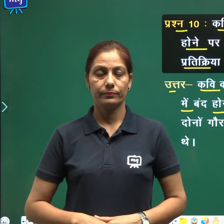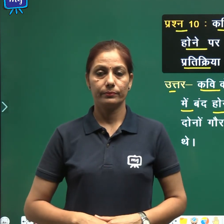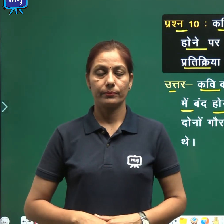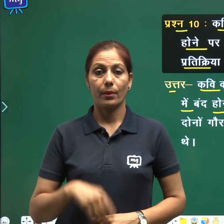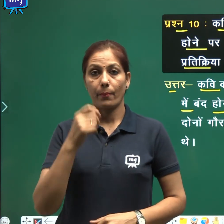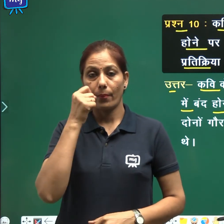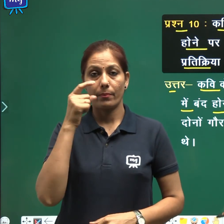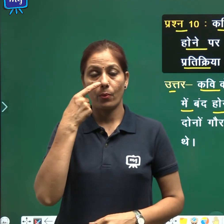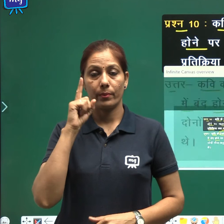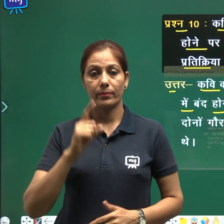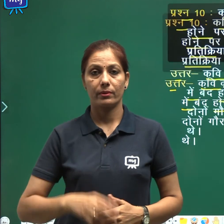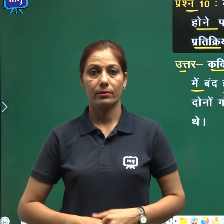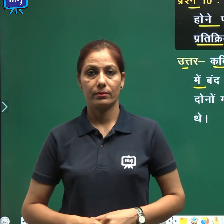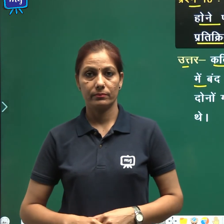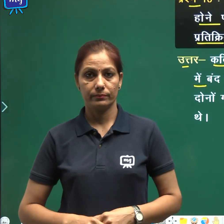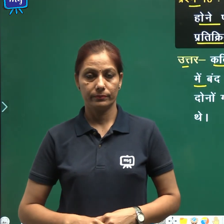माता पिता